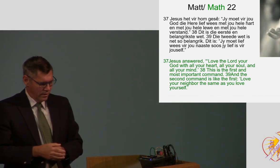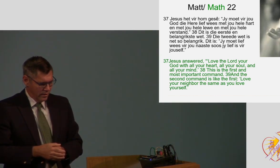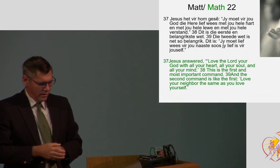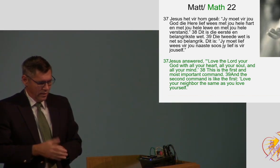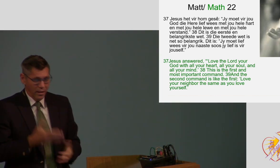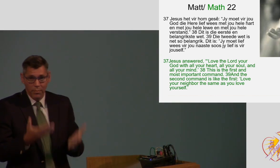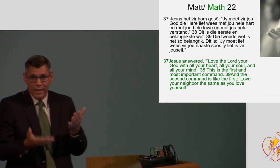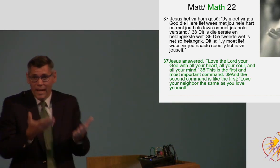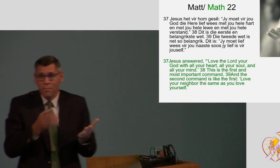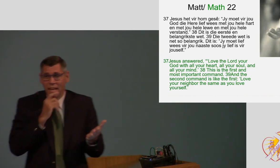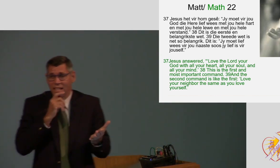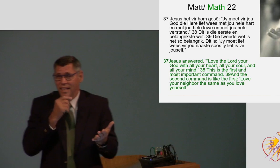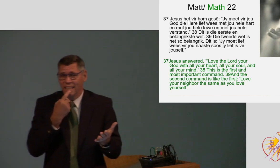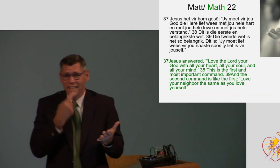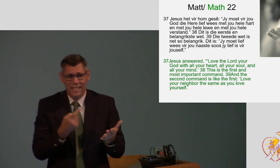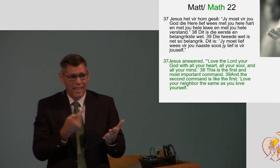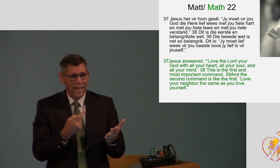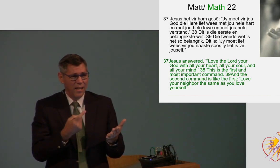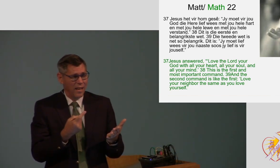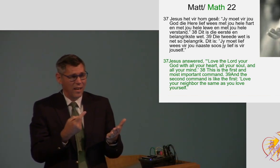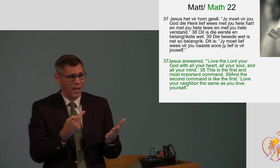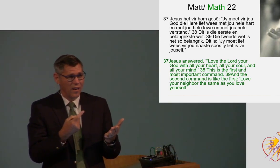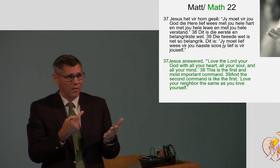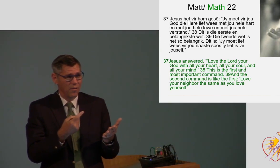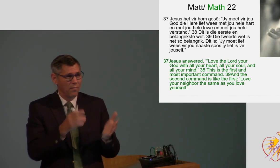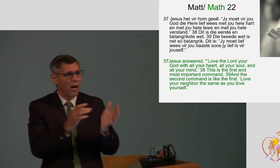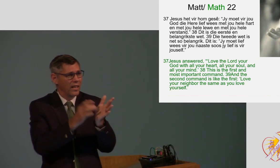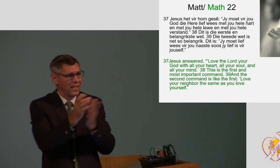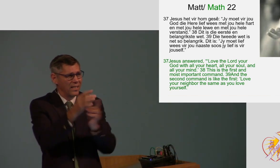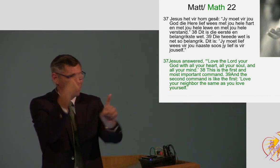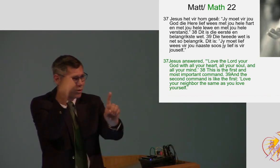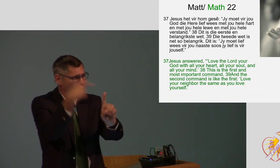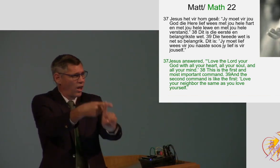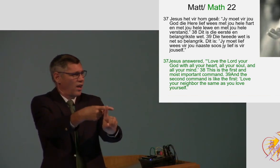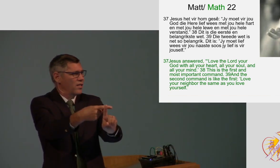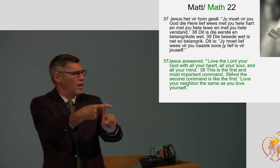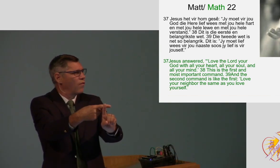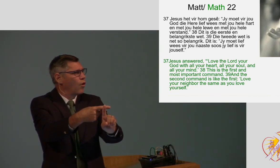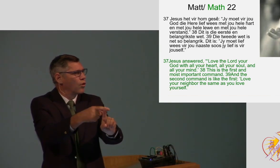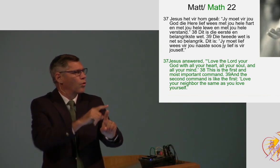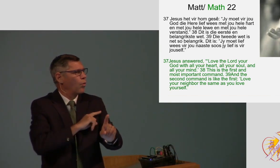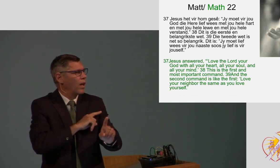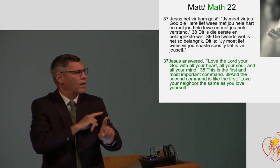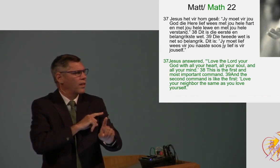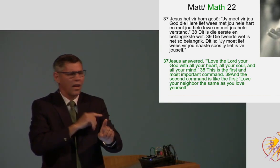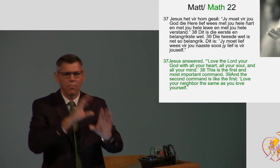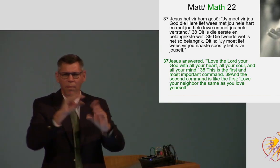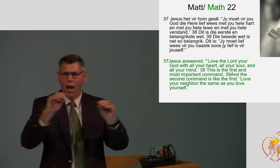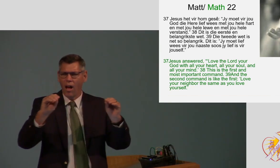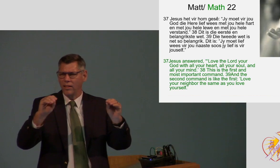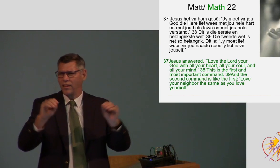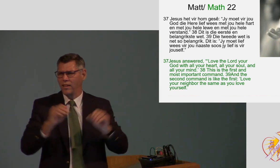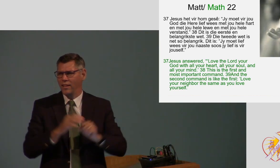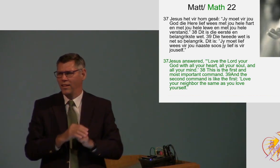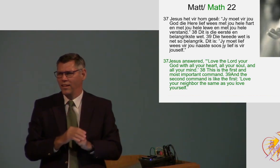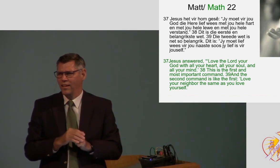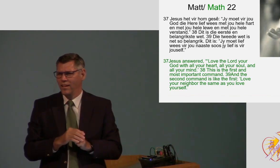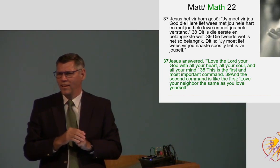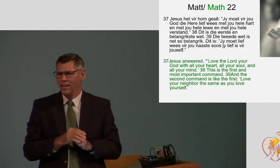En party mense het gesê, maar Jesus moet gekruisig word, omdat hy praat nie reg